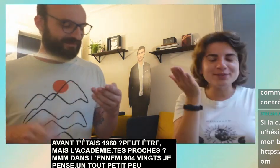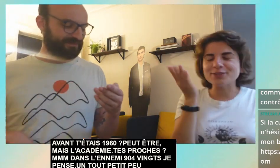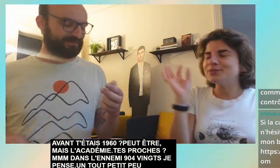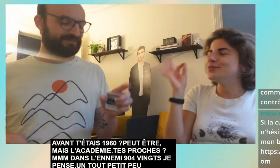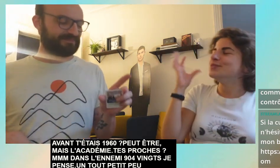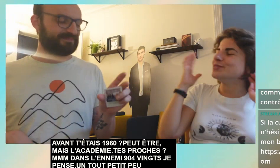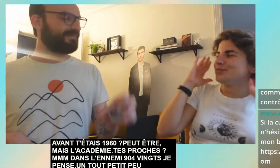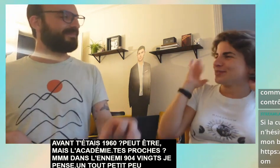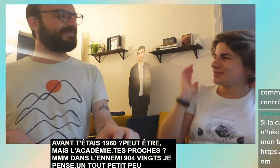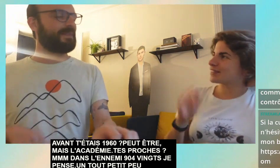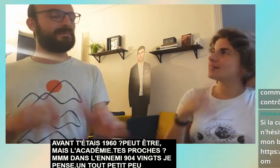honte, oui.